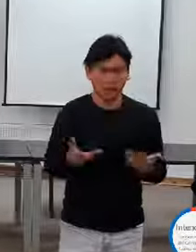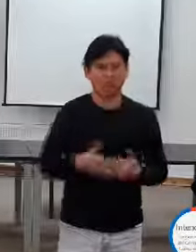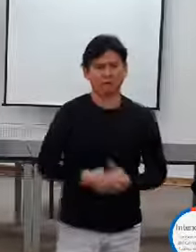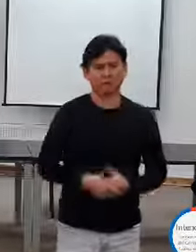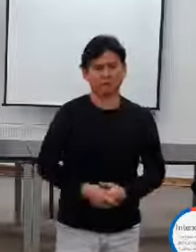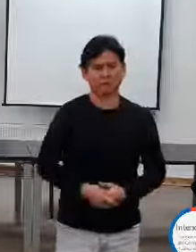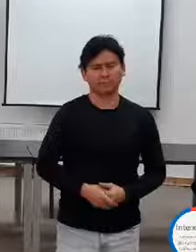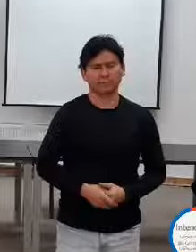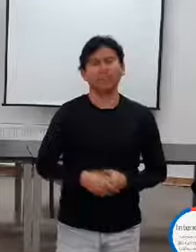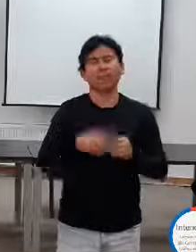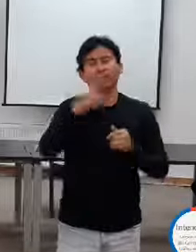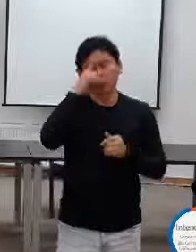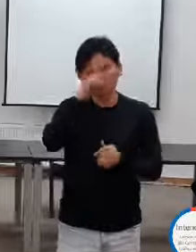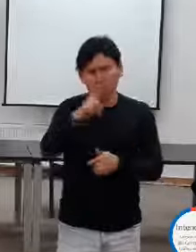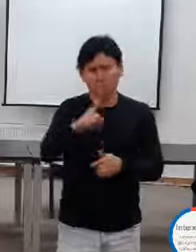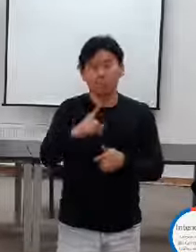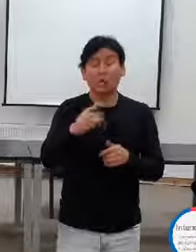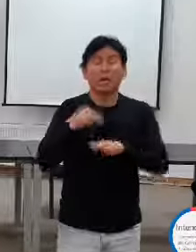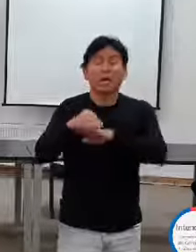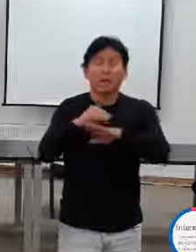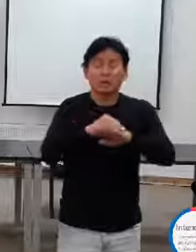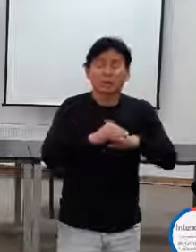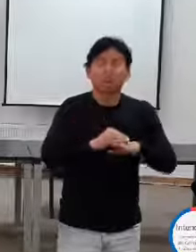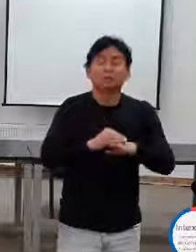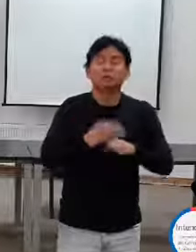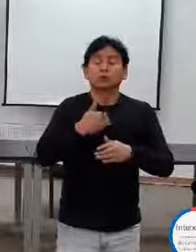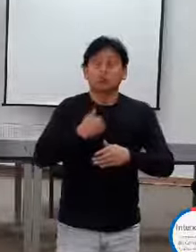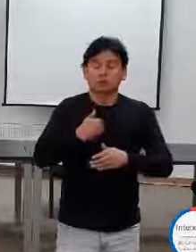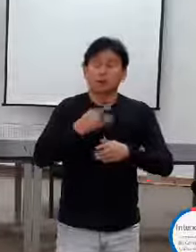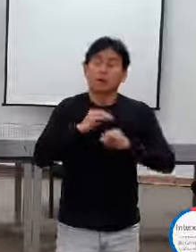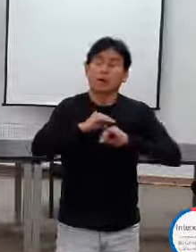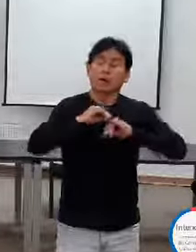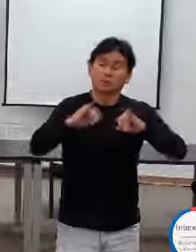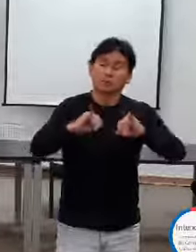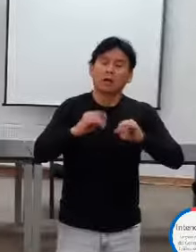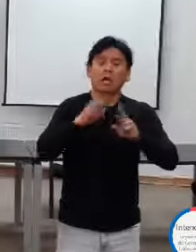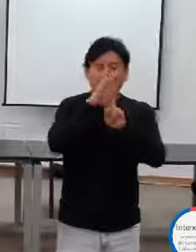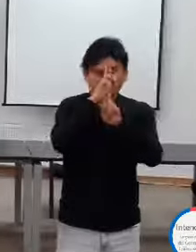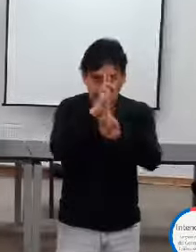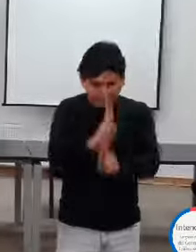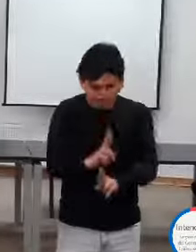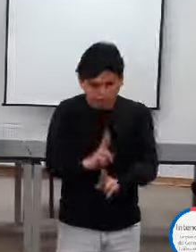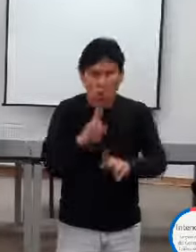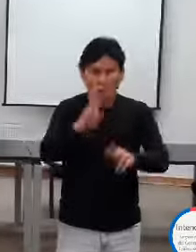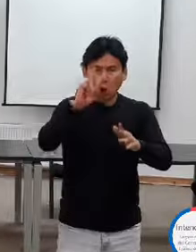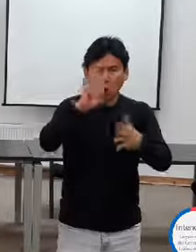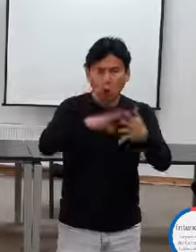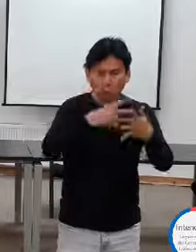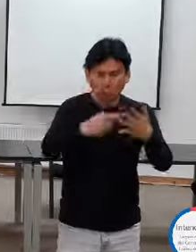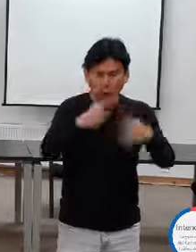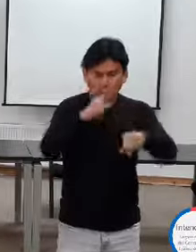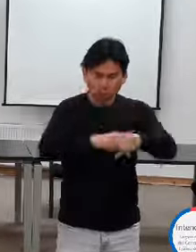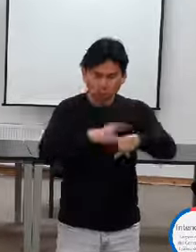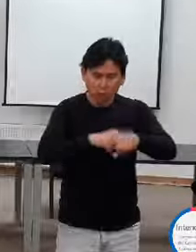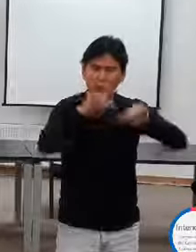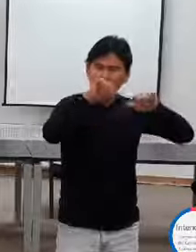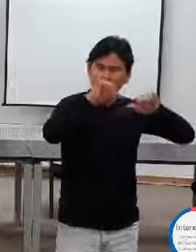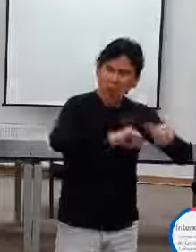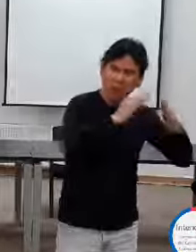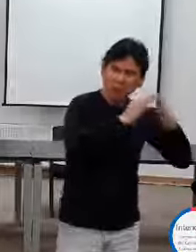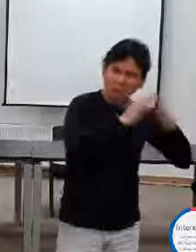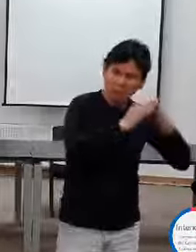contacto con el sujeto por lo tanto el llamado que hace la institución es a respetar los horarios de toque de queda y todas las